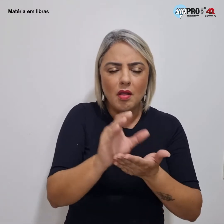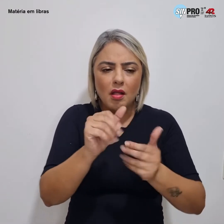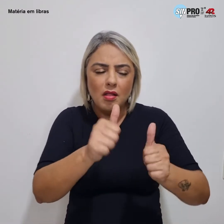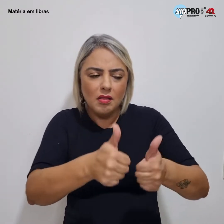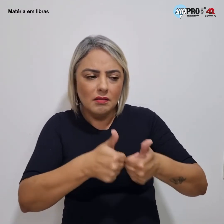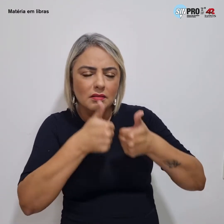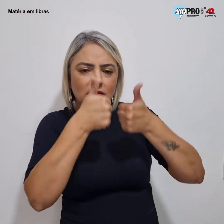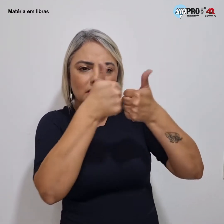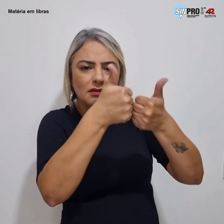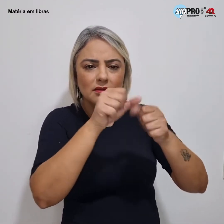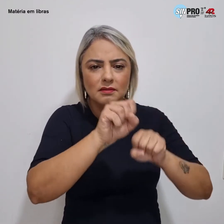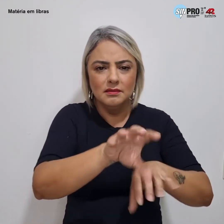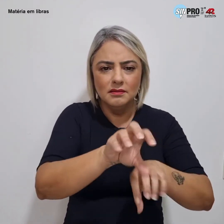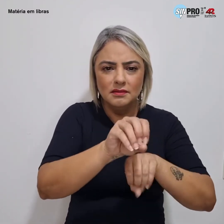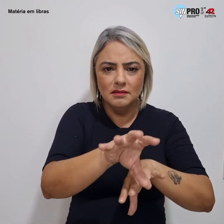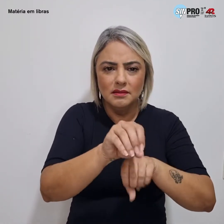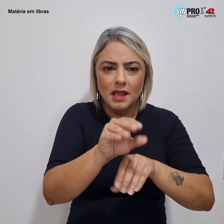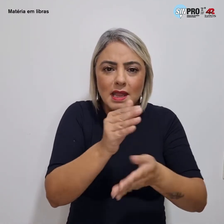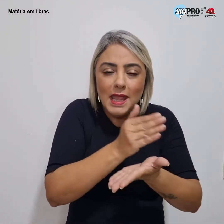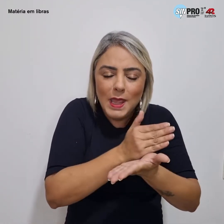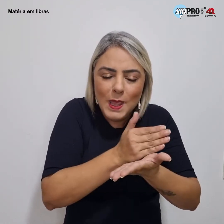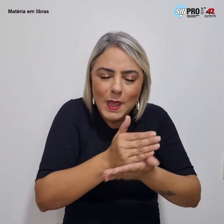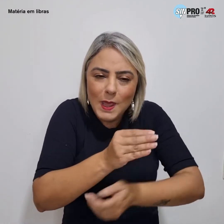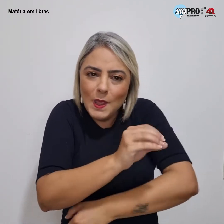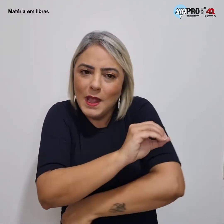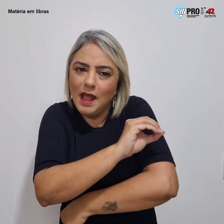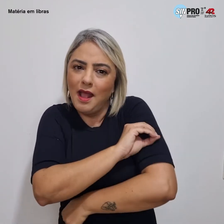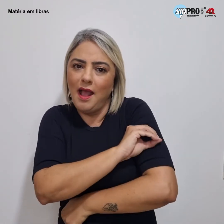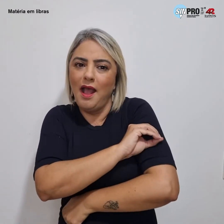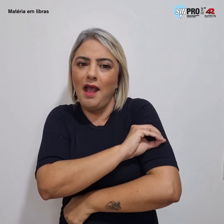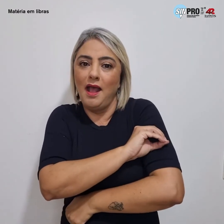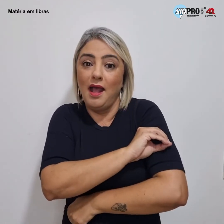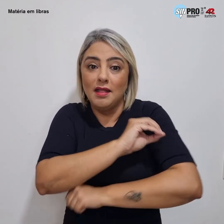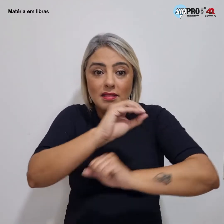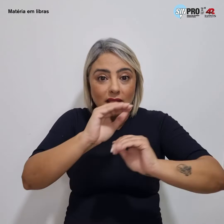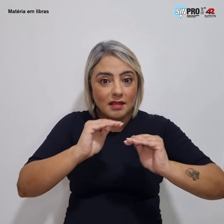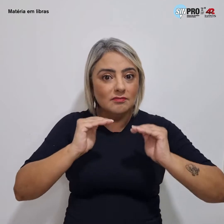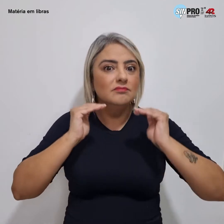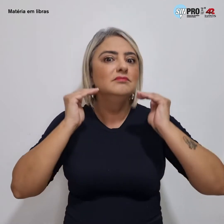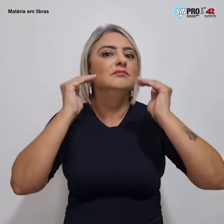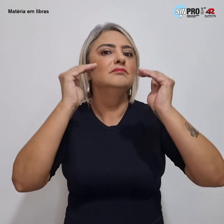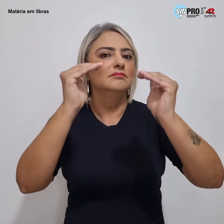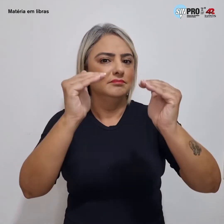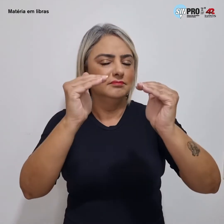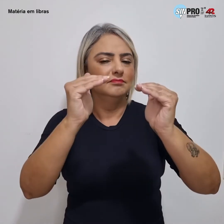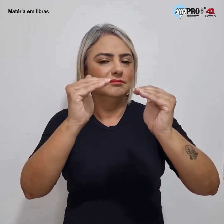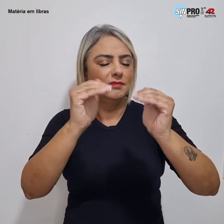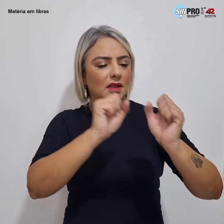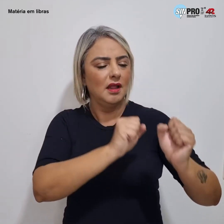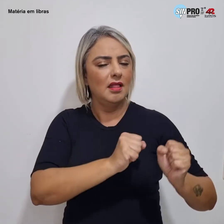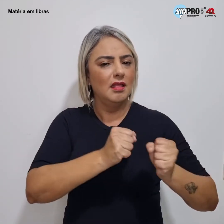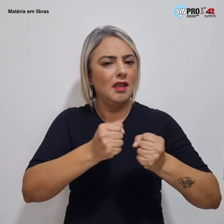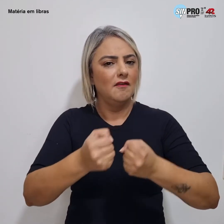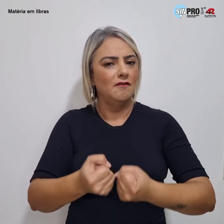no aperfeiçoamento da educação desde a infantil até a superior, defende